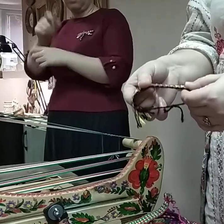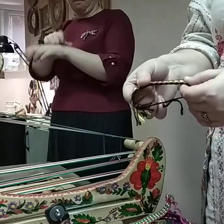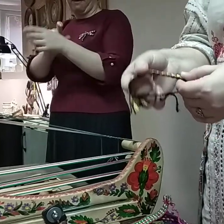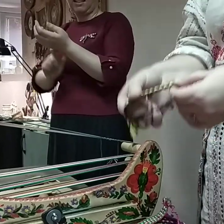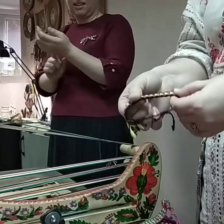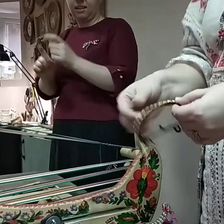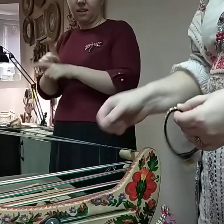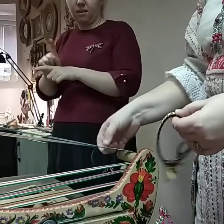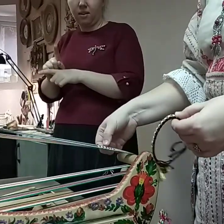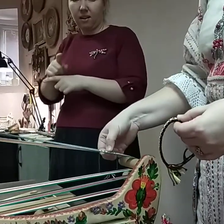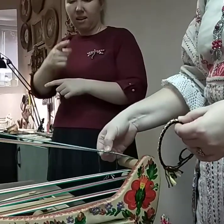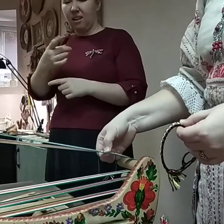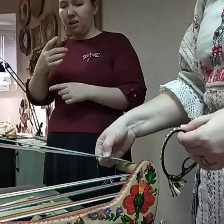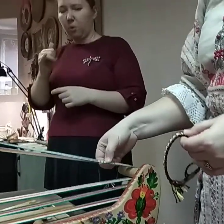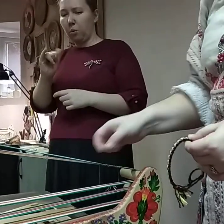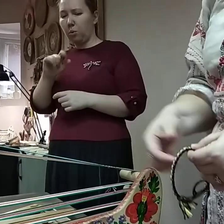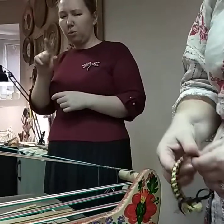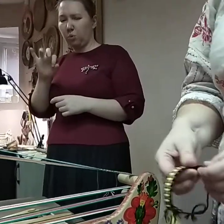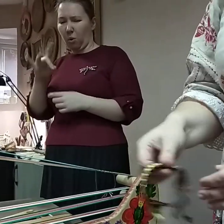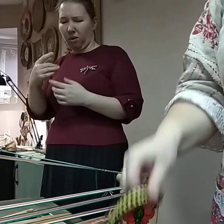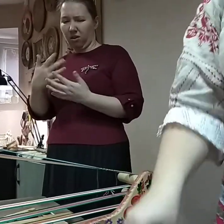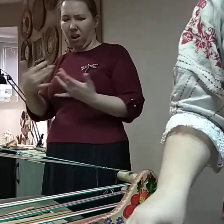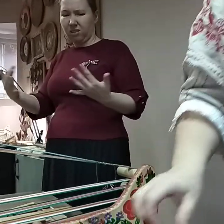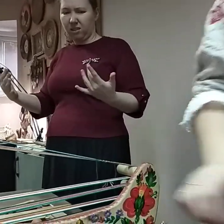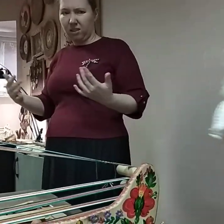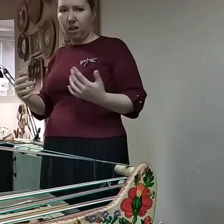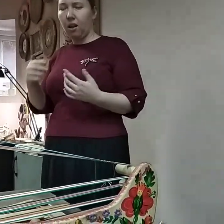смотрите, здесь вот такой узор, здесь вот такой узор. Все это делается по схеме.